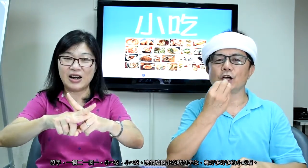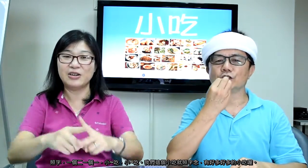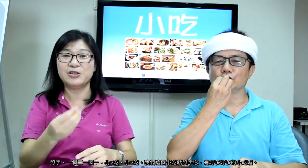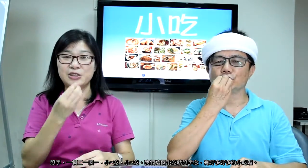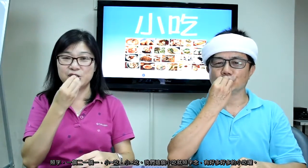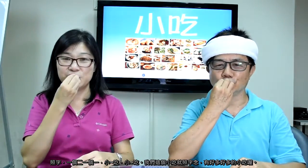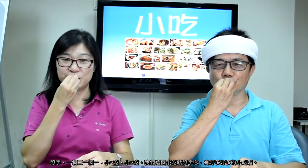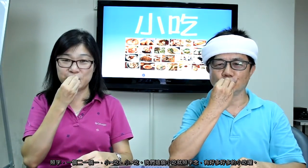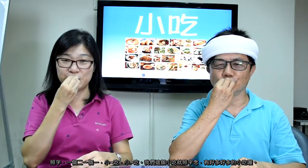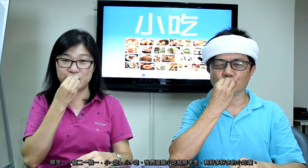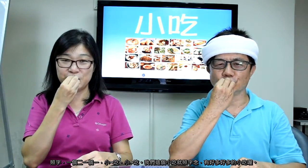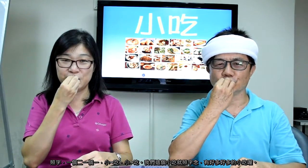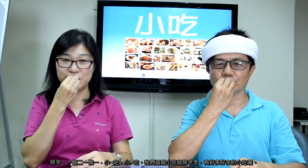小吃，